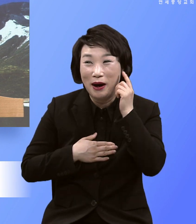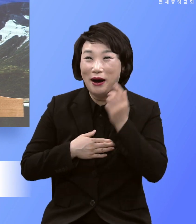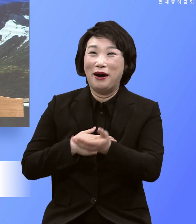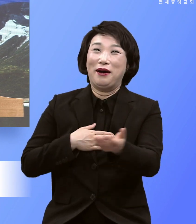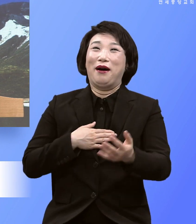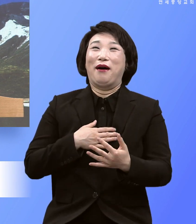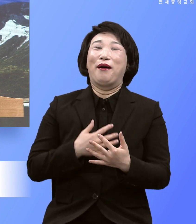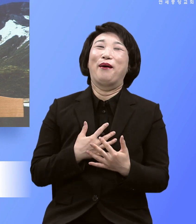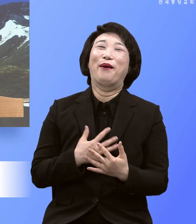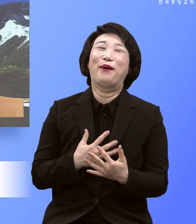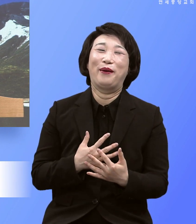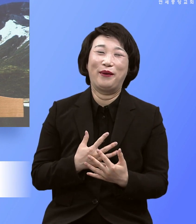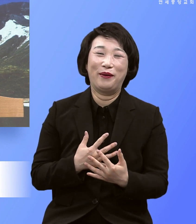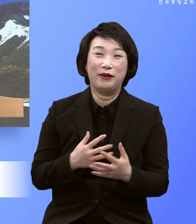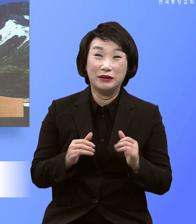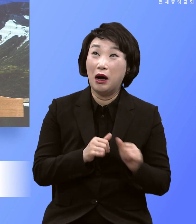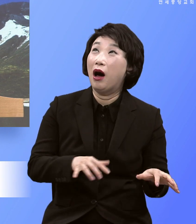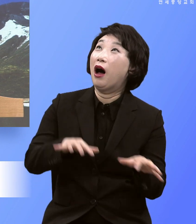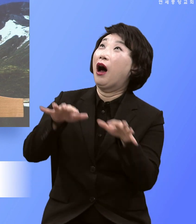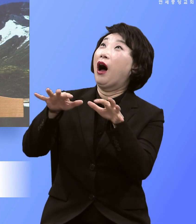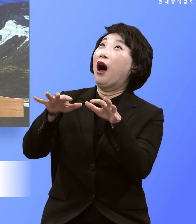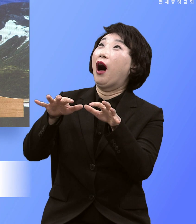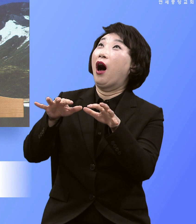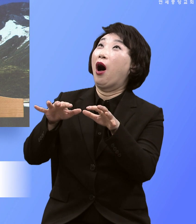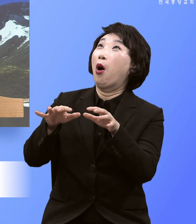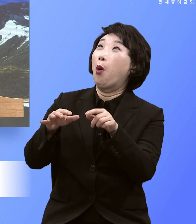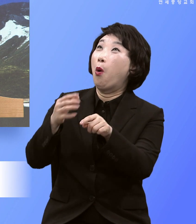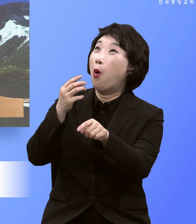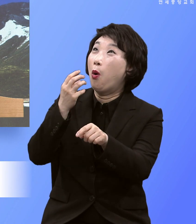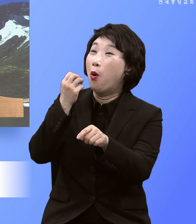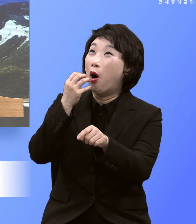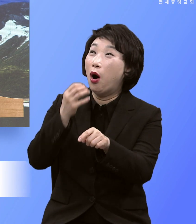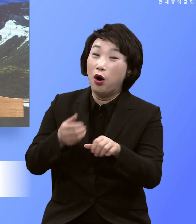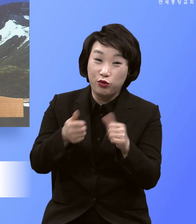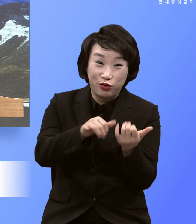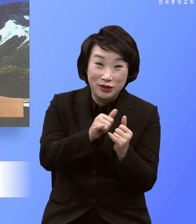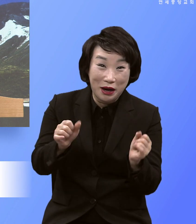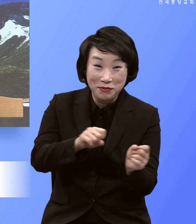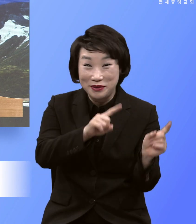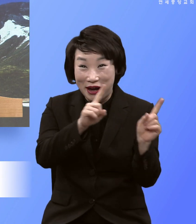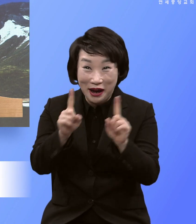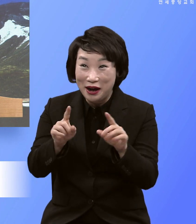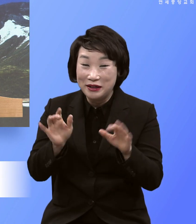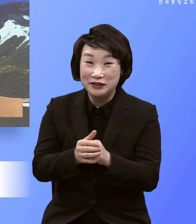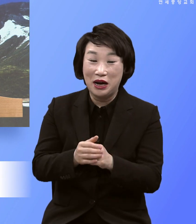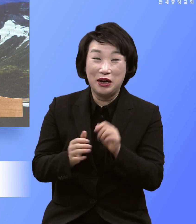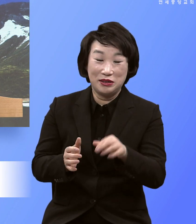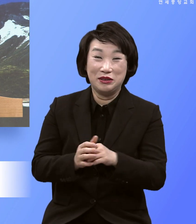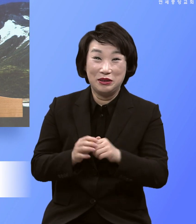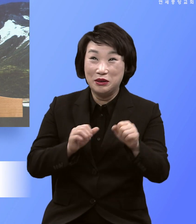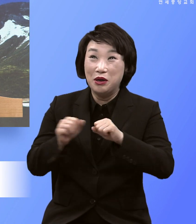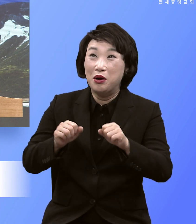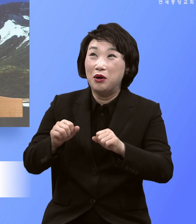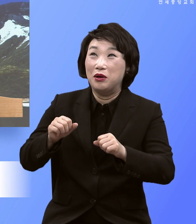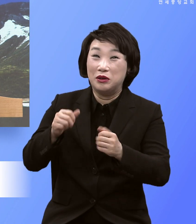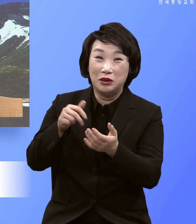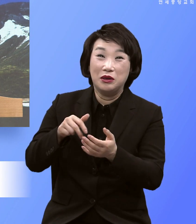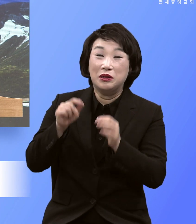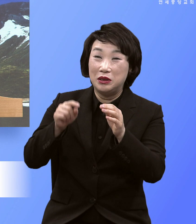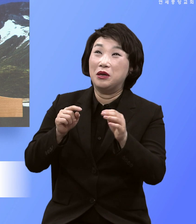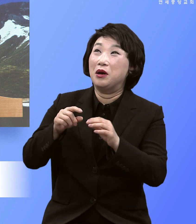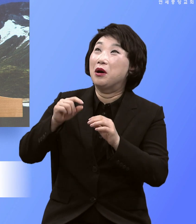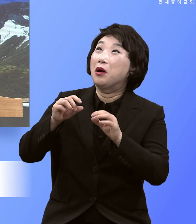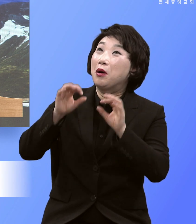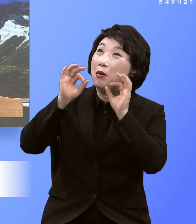보세요. 여러분 얼마나 사람들이, 죽은 사람이 살아나서 그렇게 움직이는 현상을